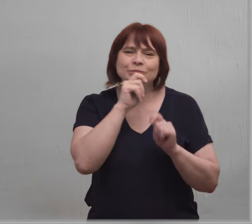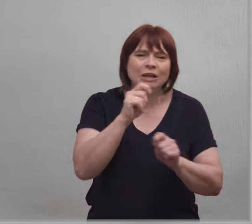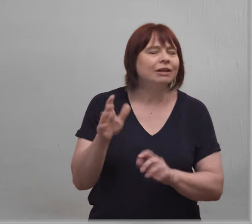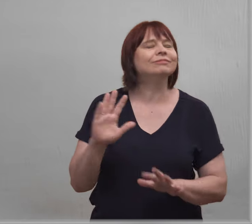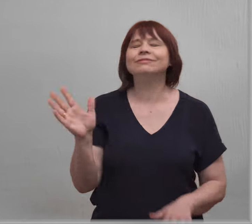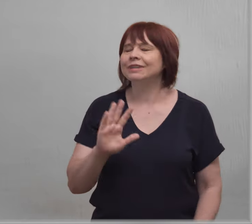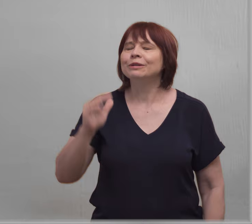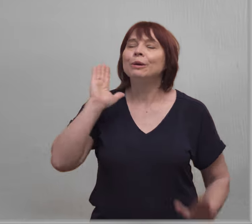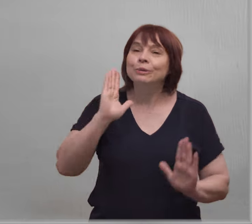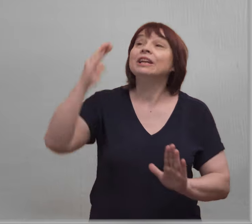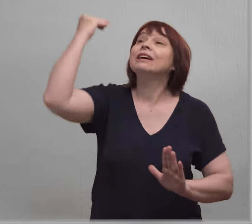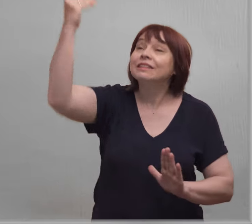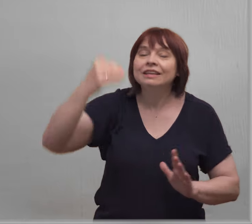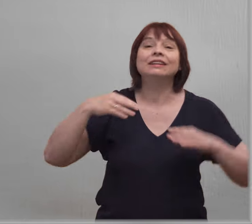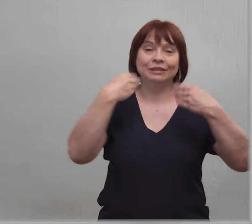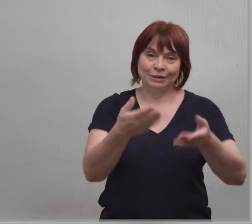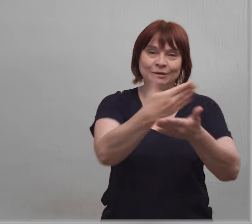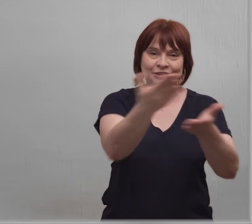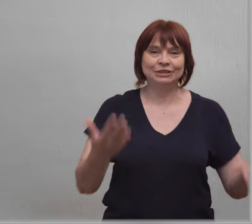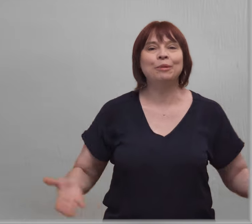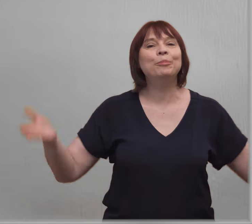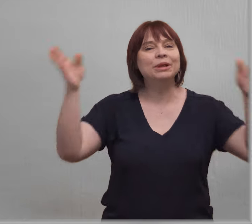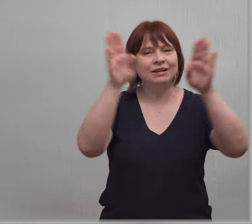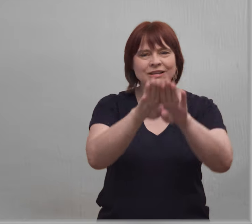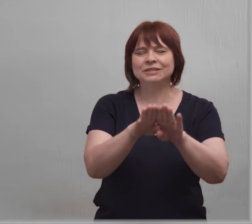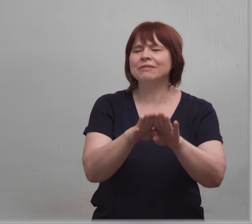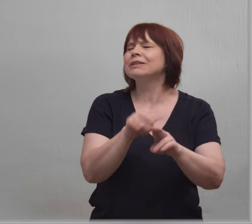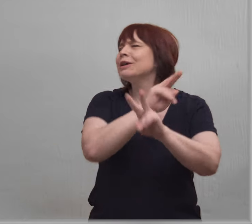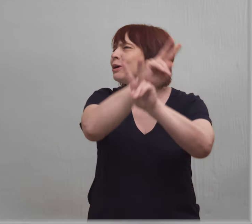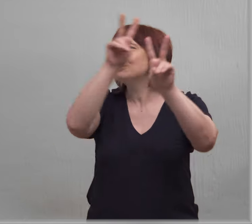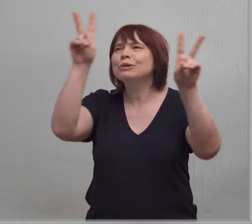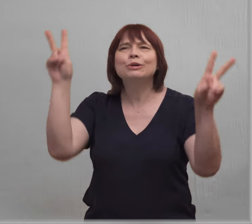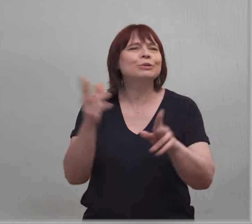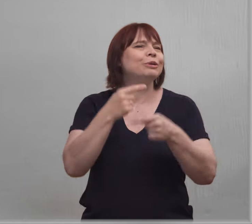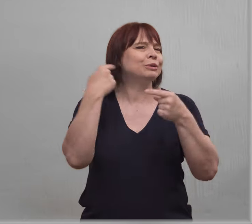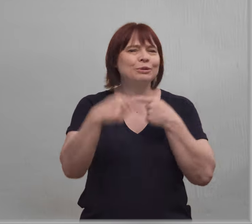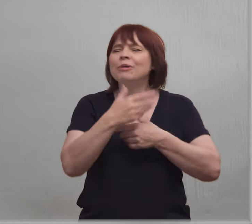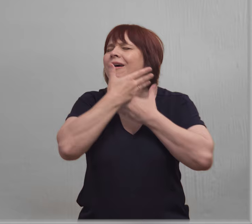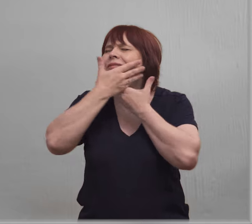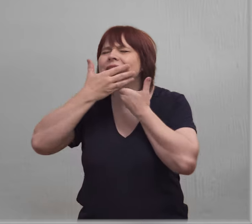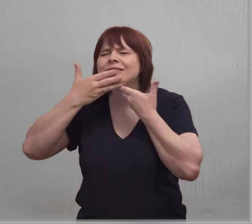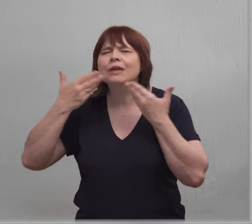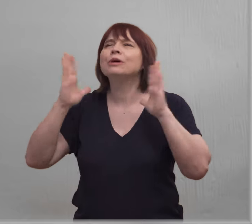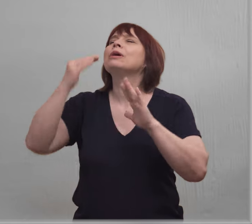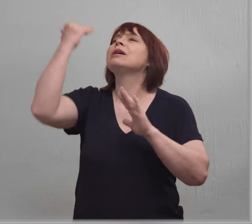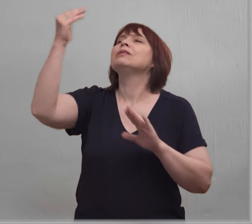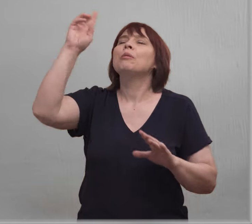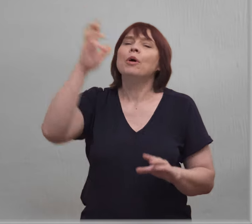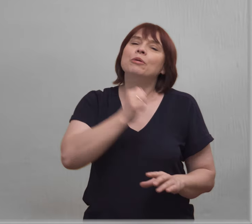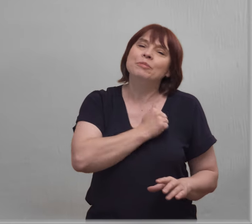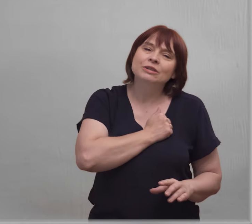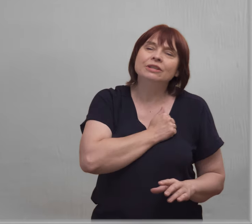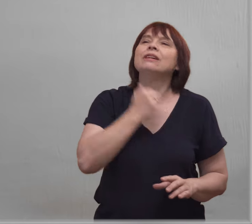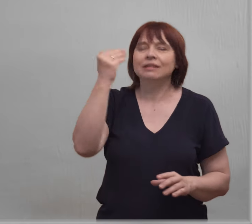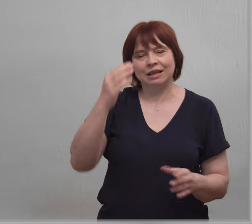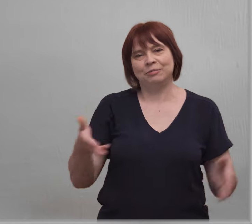но только Ты, Господь, нету другого. Нету другого, Господь Божий милостивый. И мы благодарим Тебя, что Ты сам